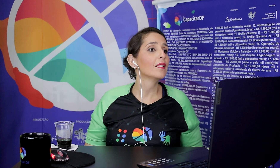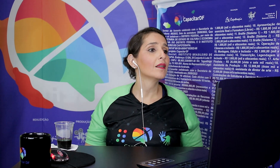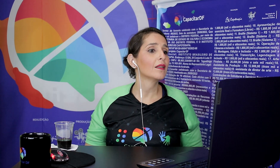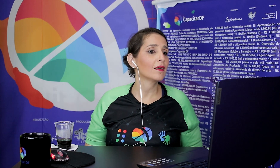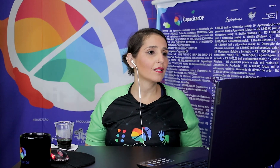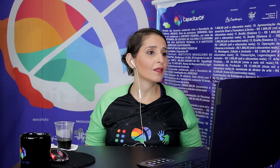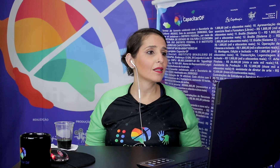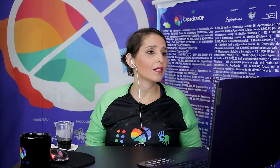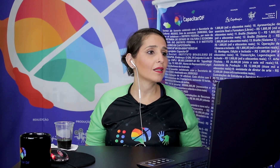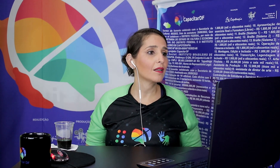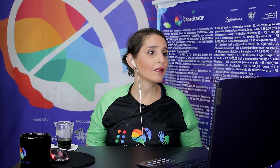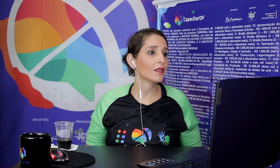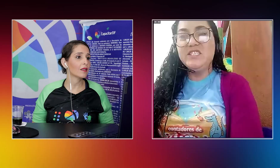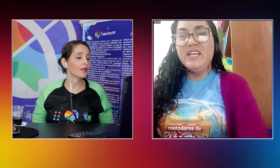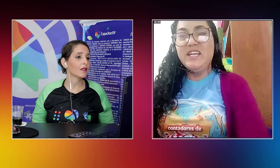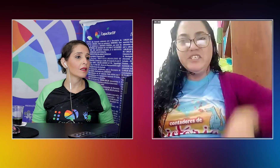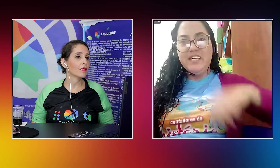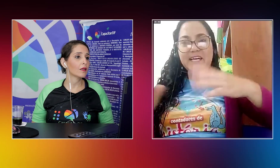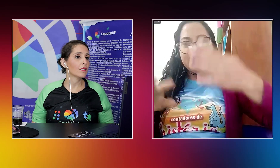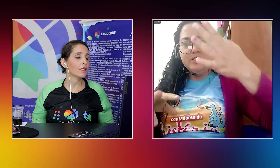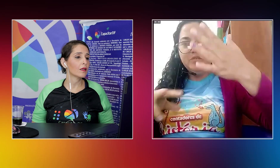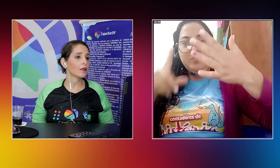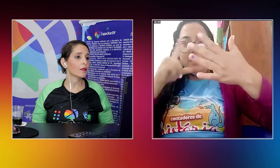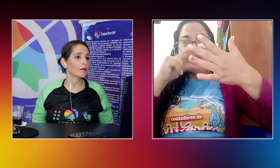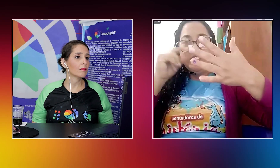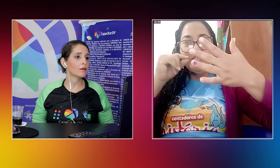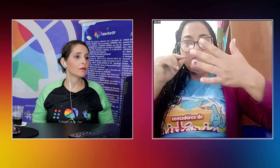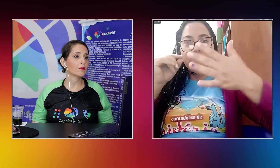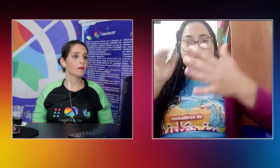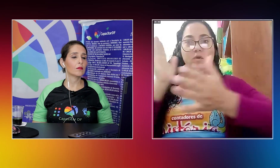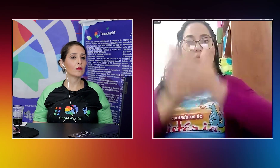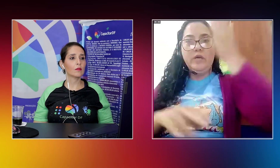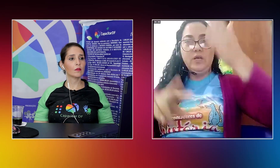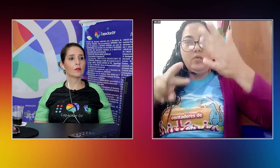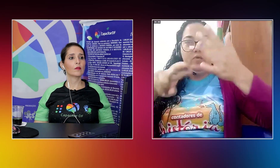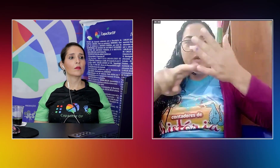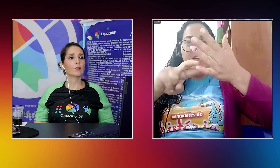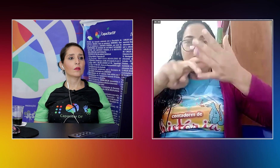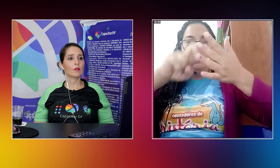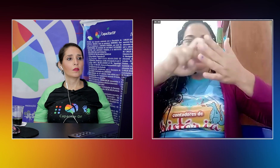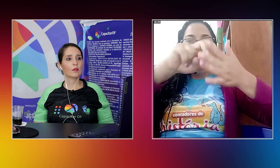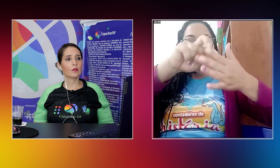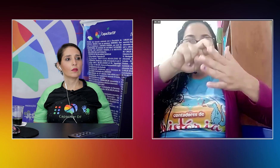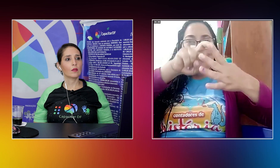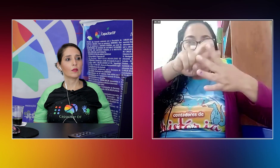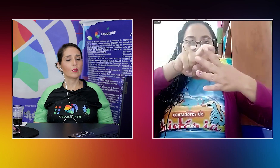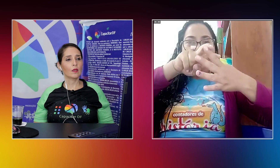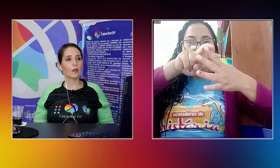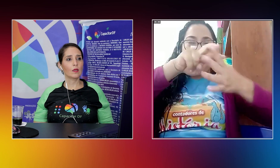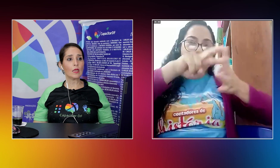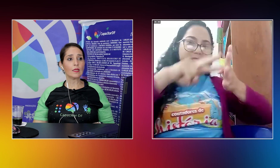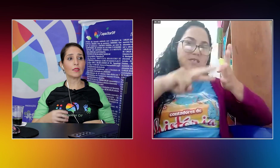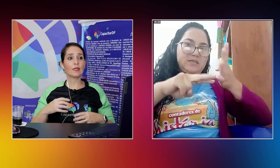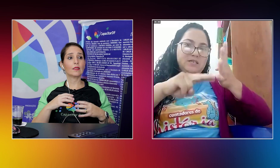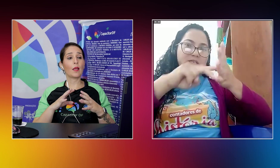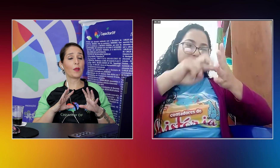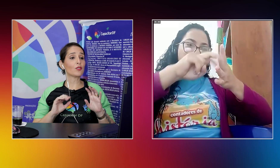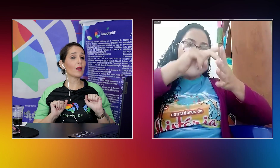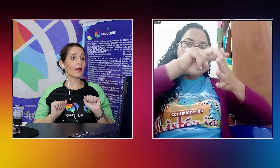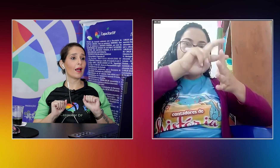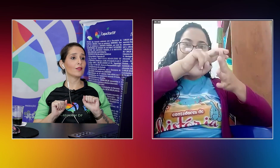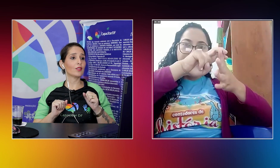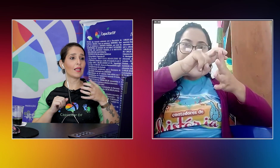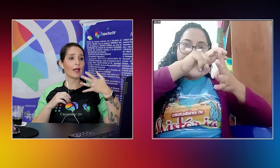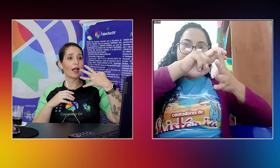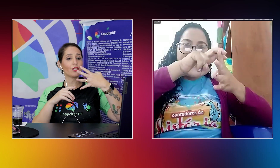O sinal de grade de casa, tipo um gatinho, ele correu, ele subiu, pode ser assim? Depende